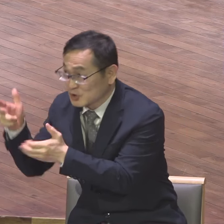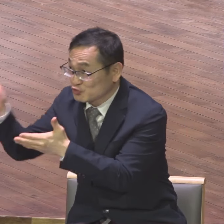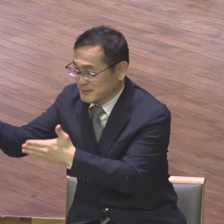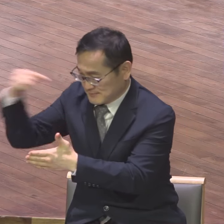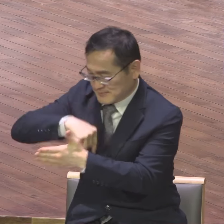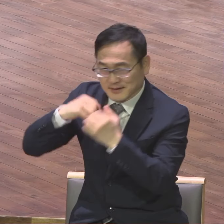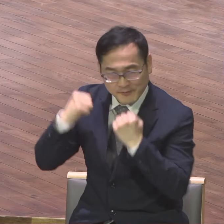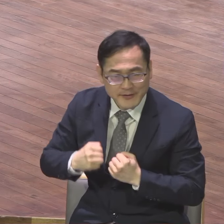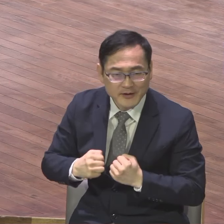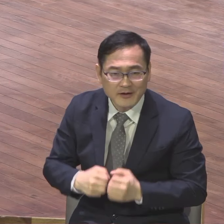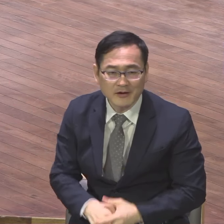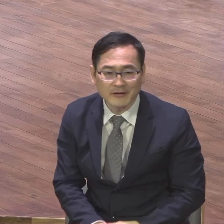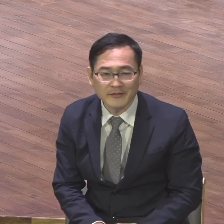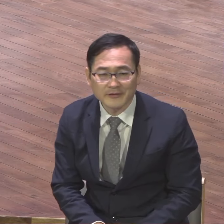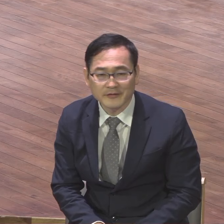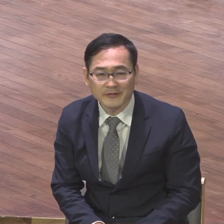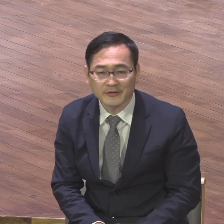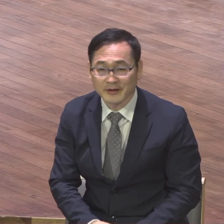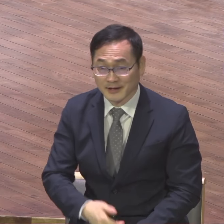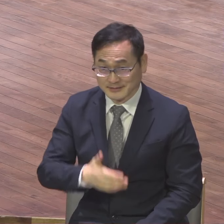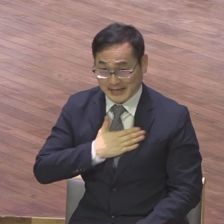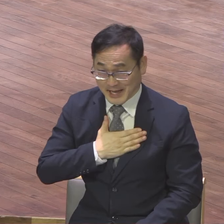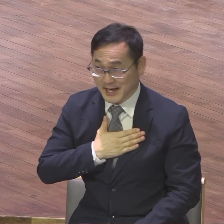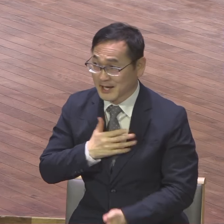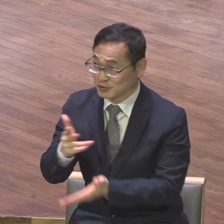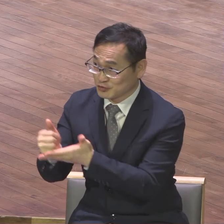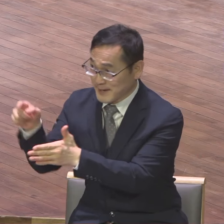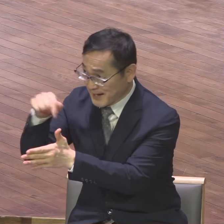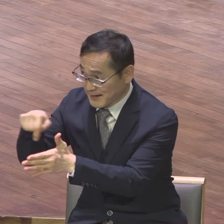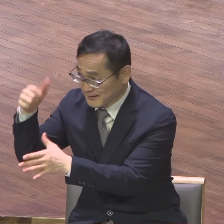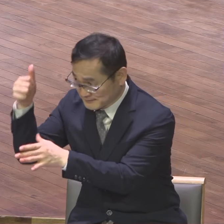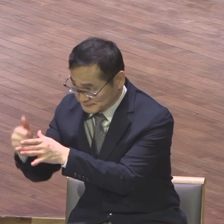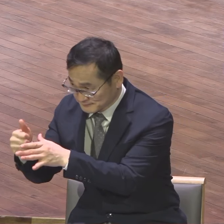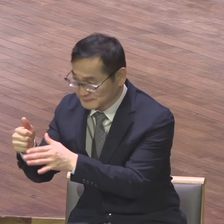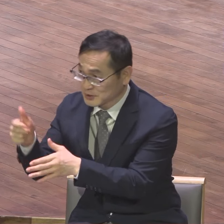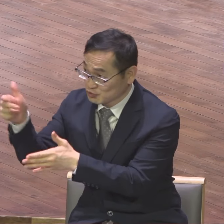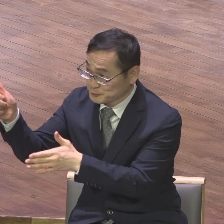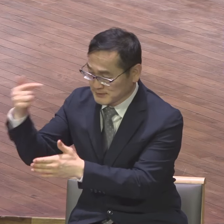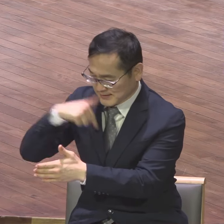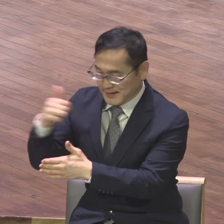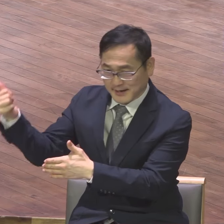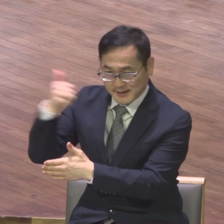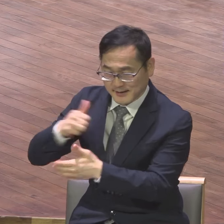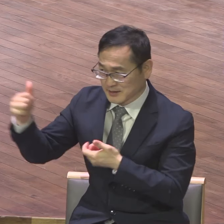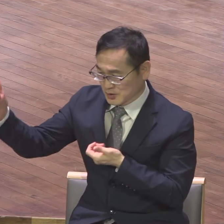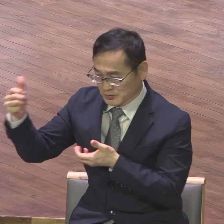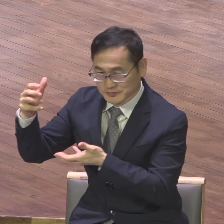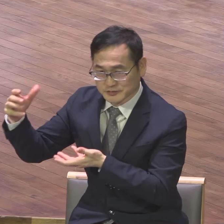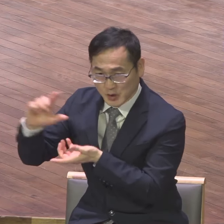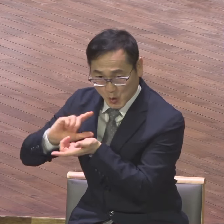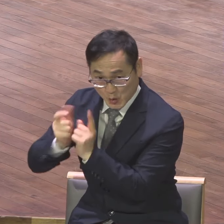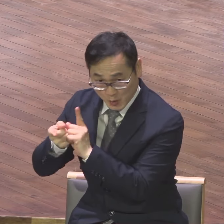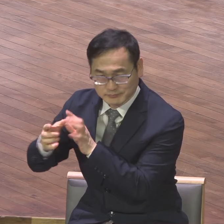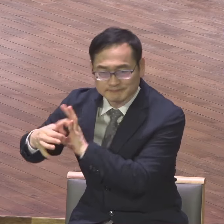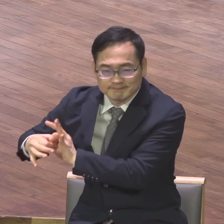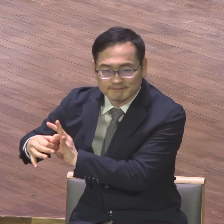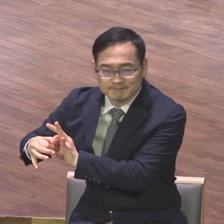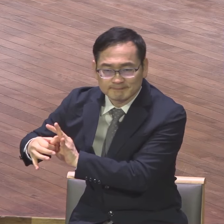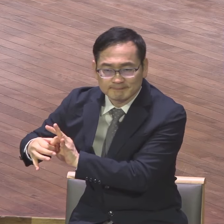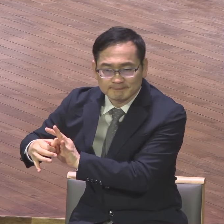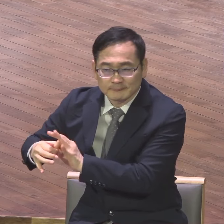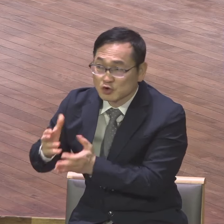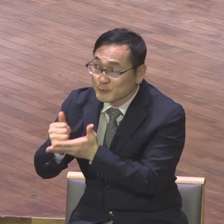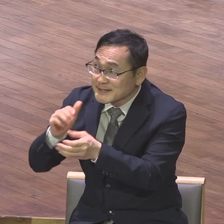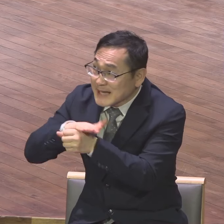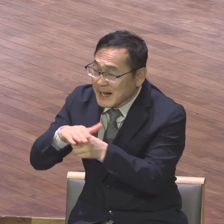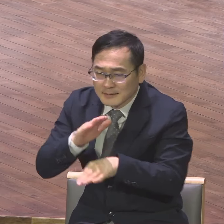거하시느니라. 나는 주 안에, 주님은 내 안에. 주님의 사랑을 실천하면 주님의 심정을